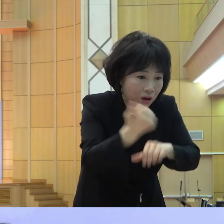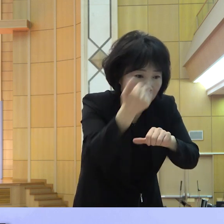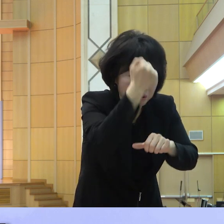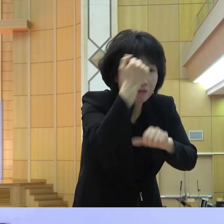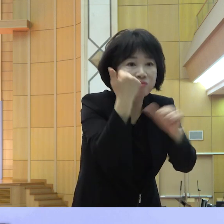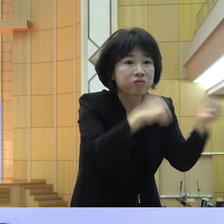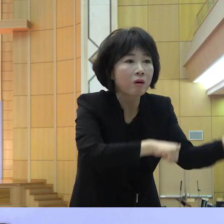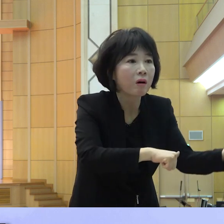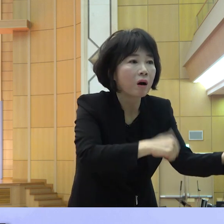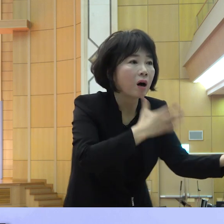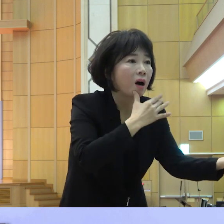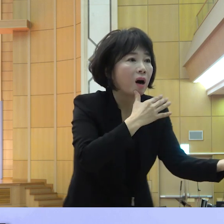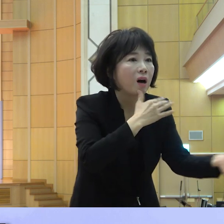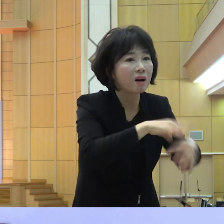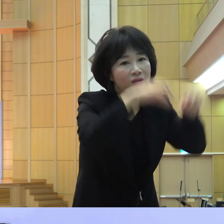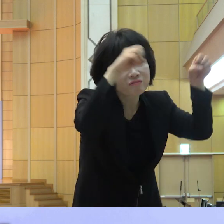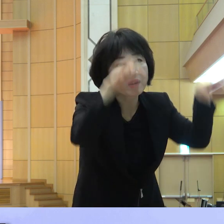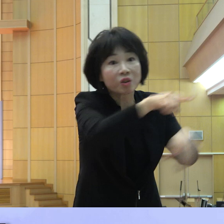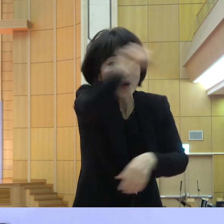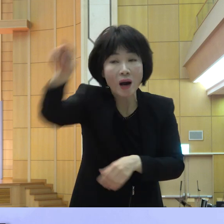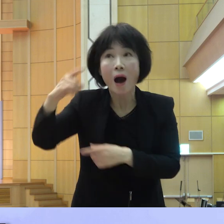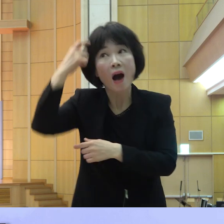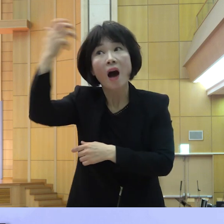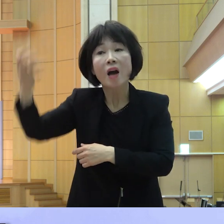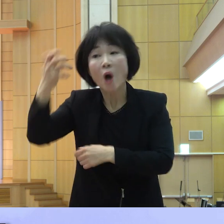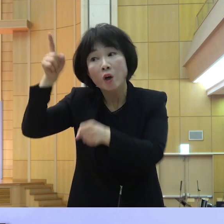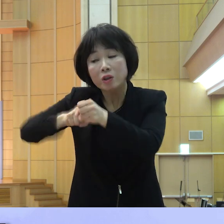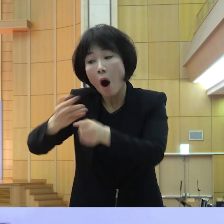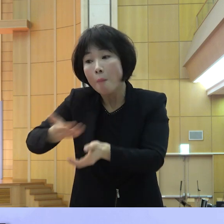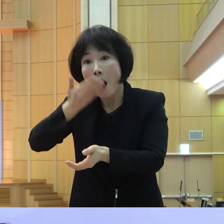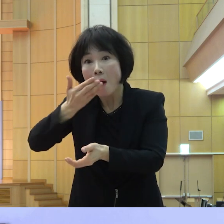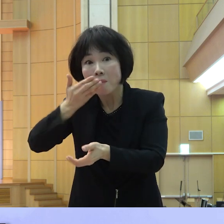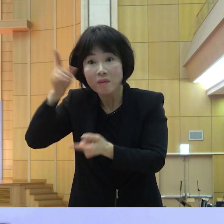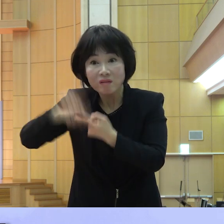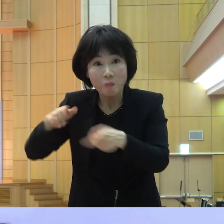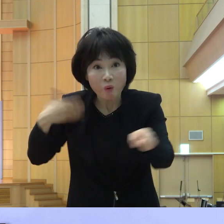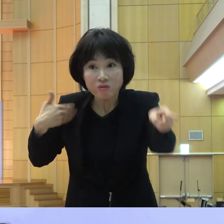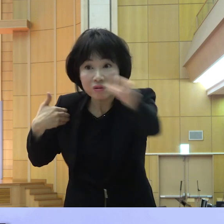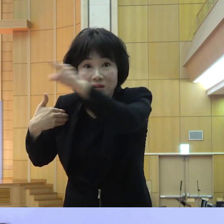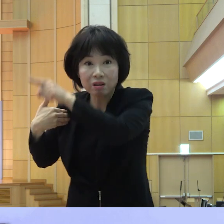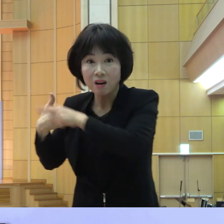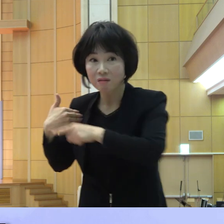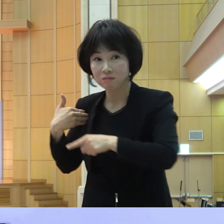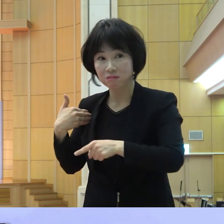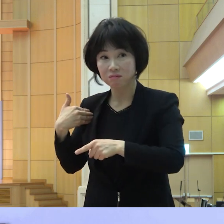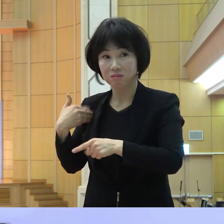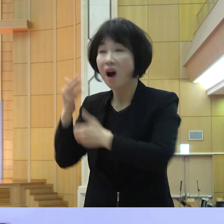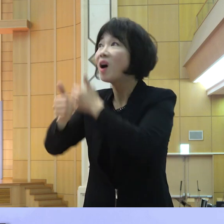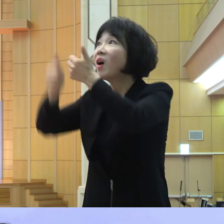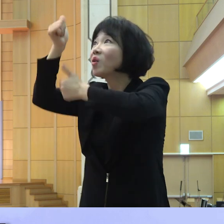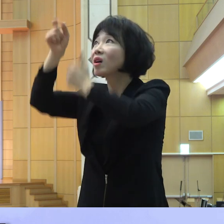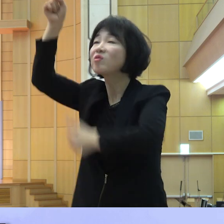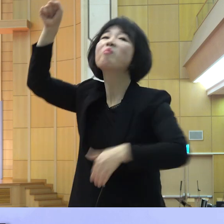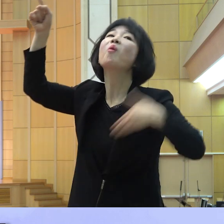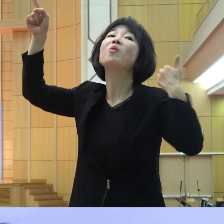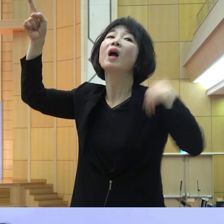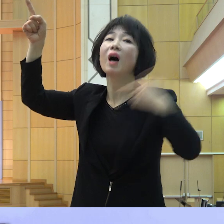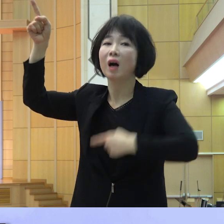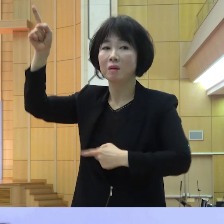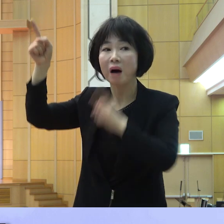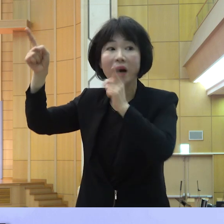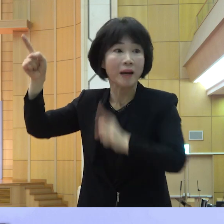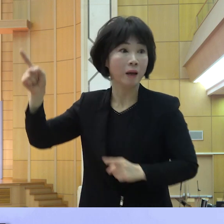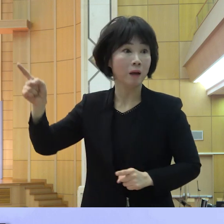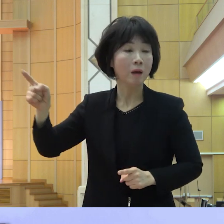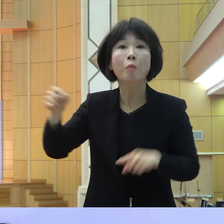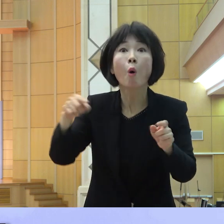영의 양식을 알아야 되는데 너희 열조도 알지 못했고 너도 지금 알지 못하는 하나님이 주시는 만나야.